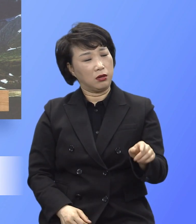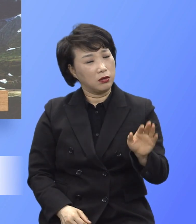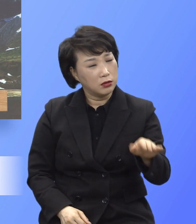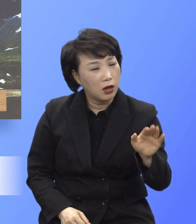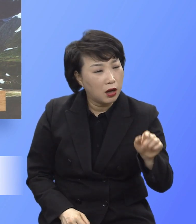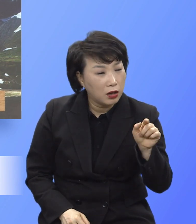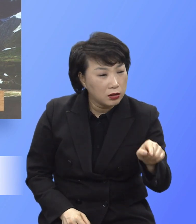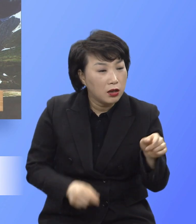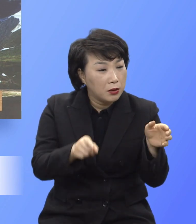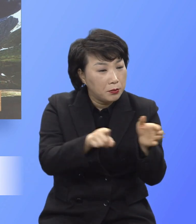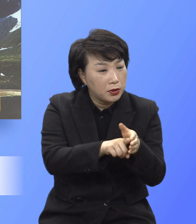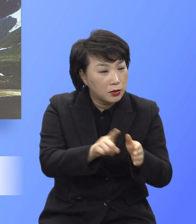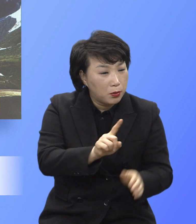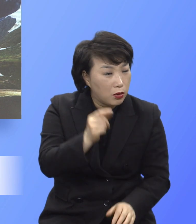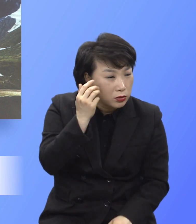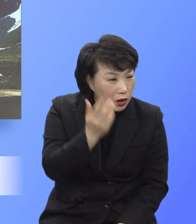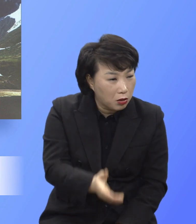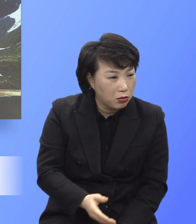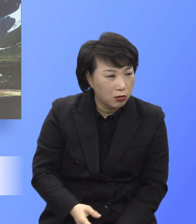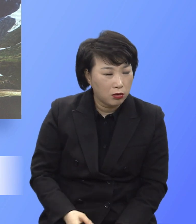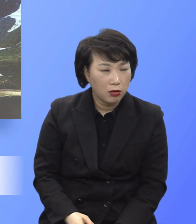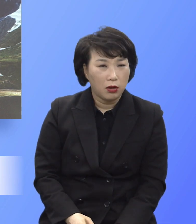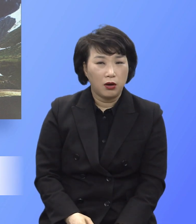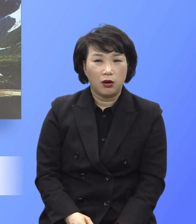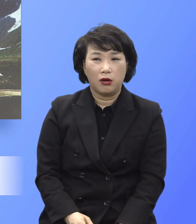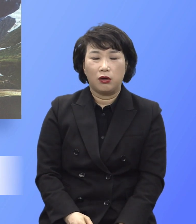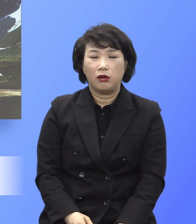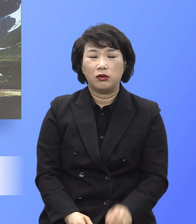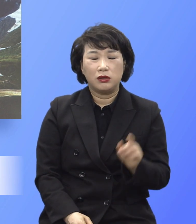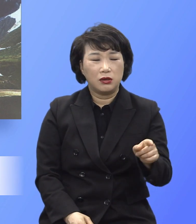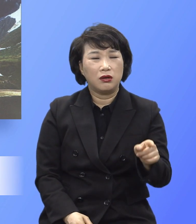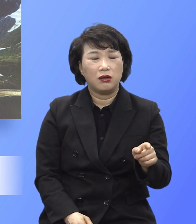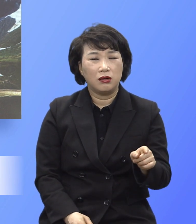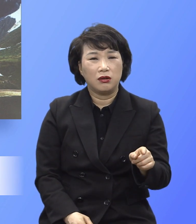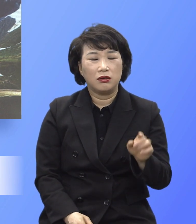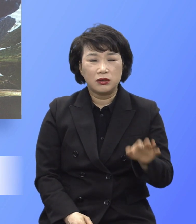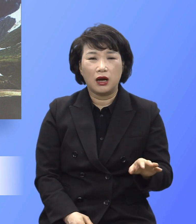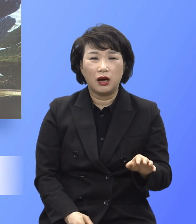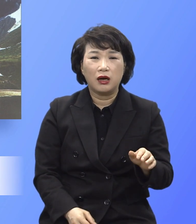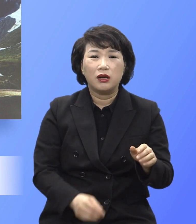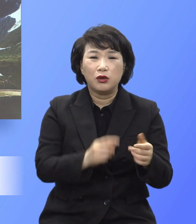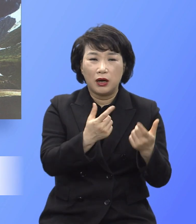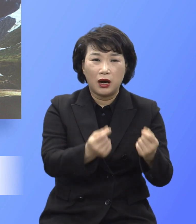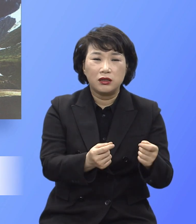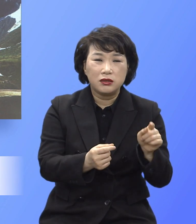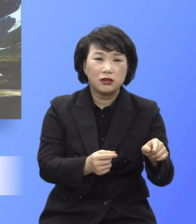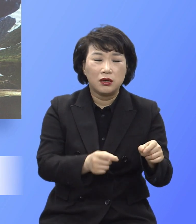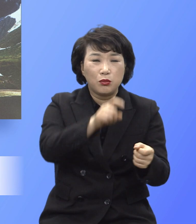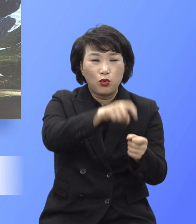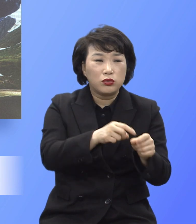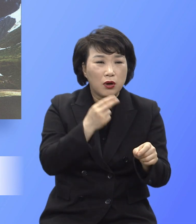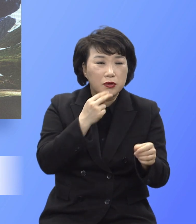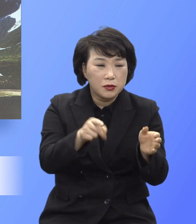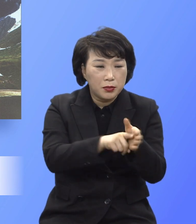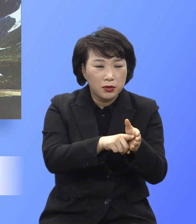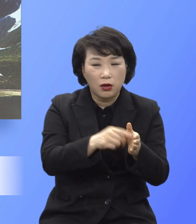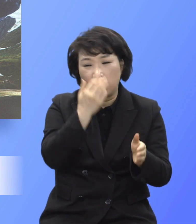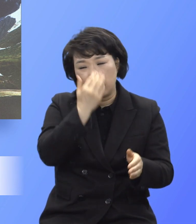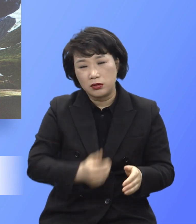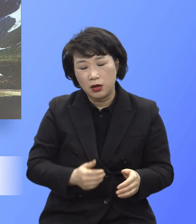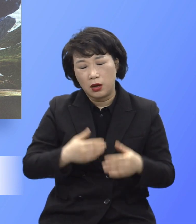당신의 믿음이 뭐요? 그러니까 실증나고 피곤하고